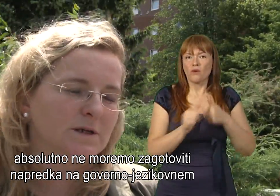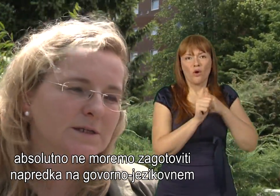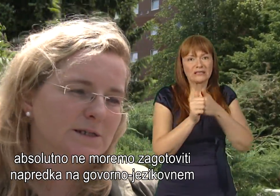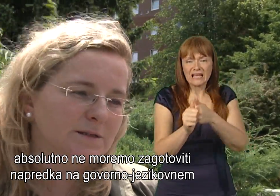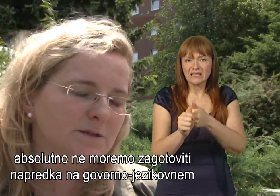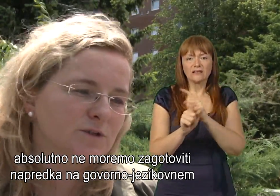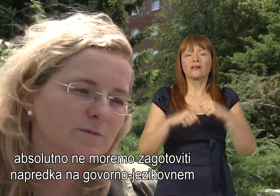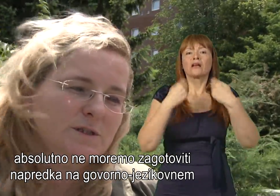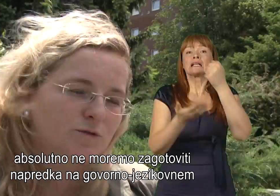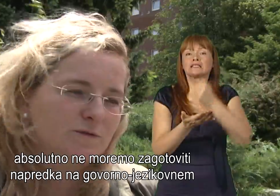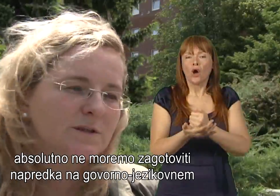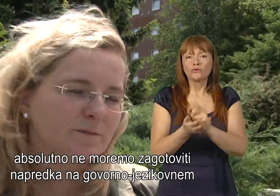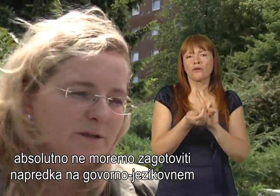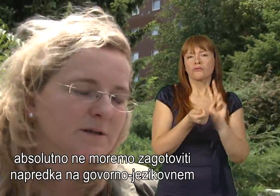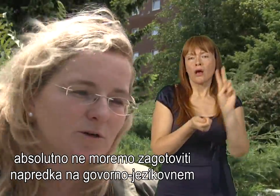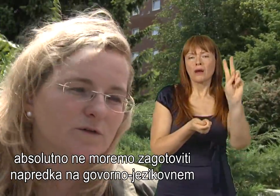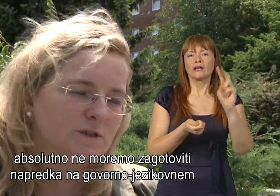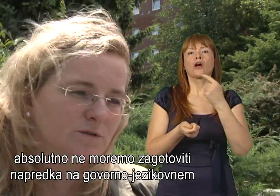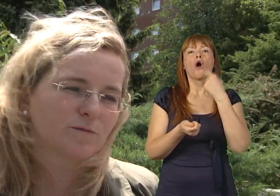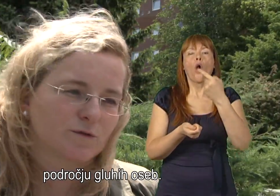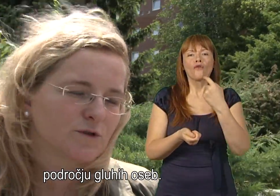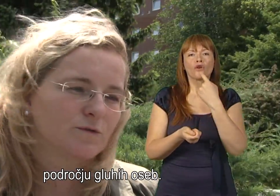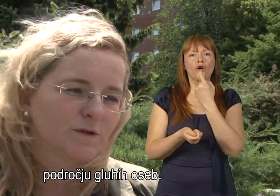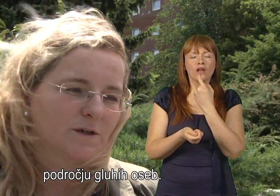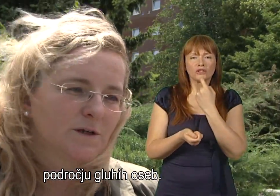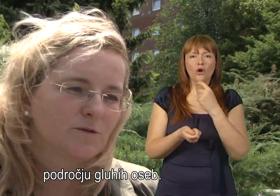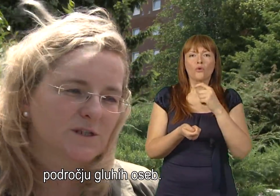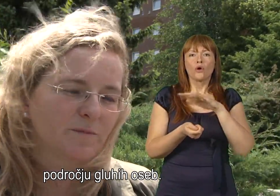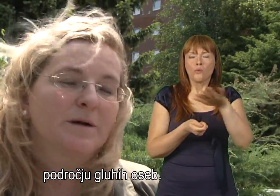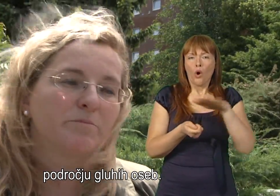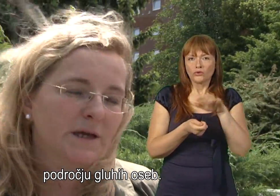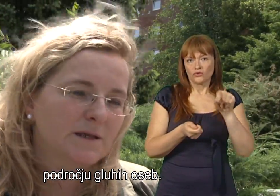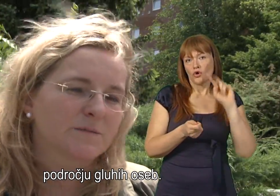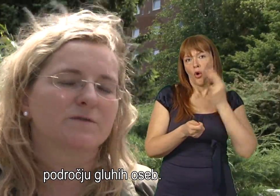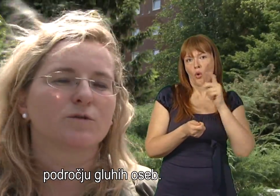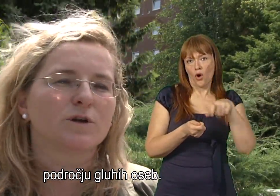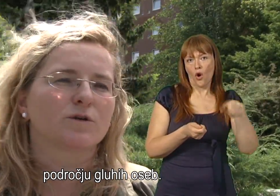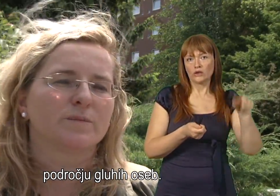tudi slediti oziroma zagotoviti napredka na govornem jezikovnem področju gluhih oseb.